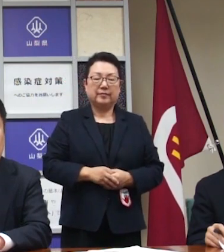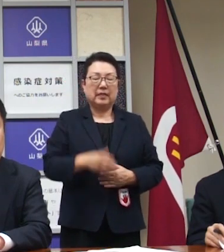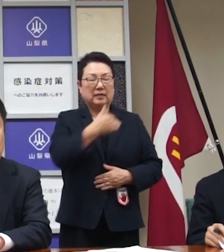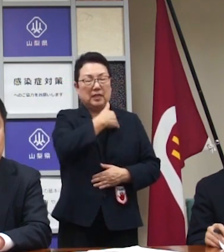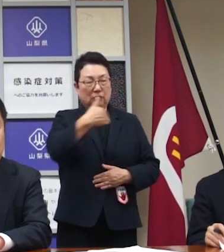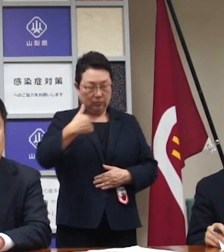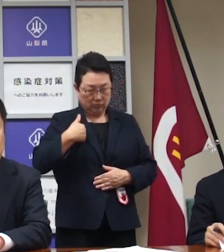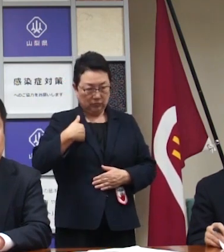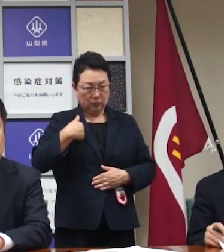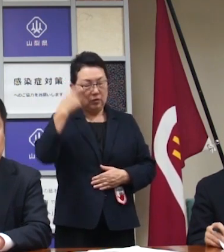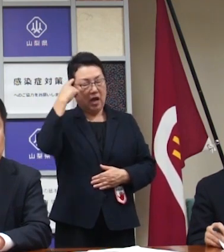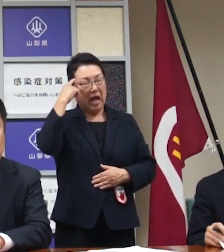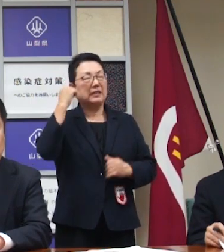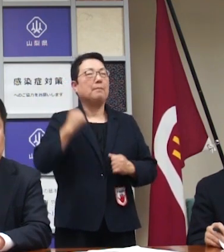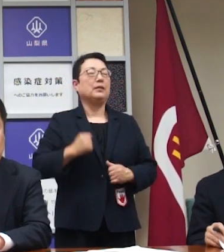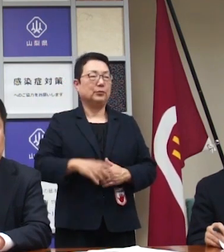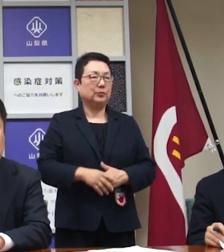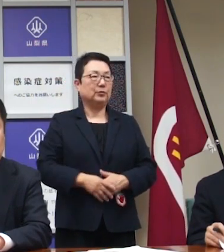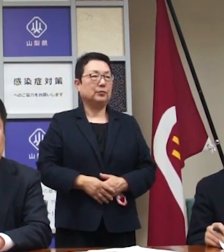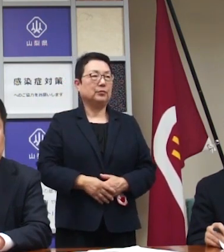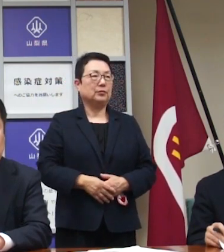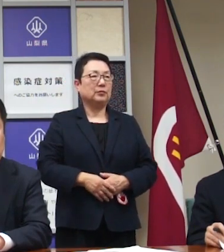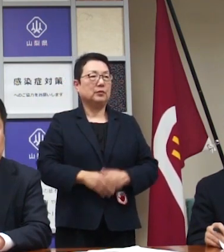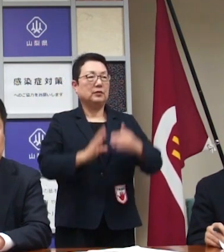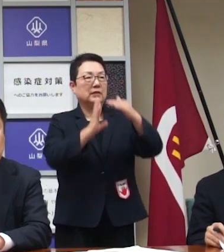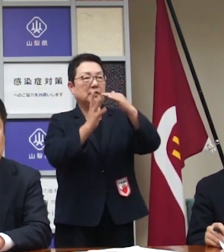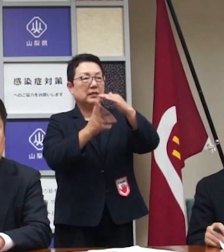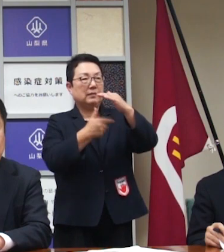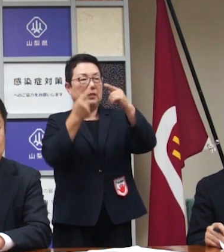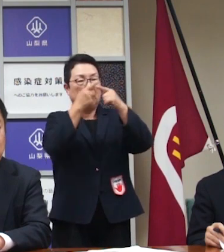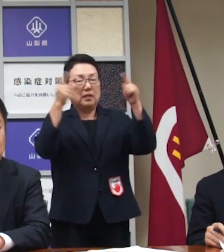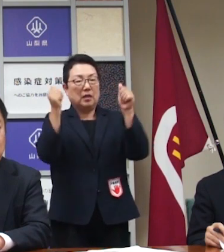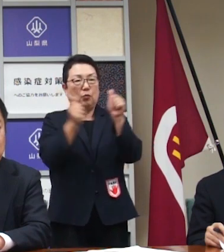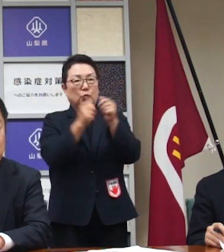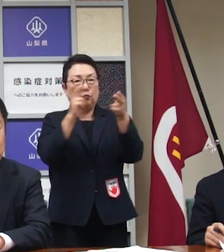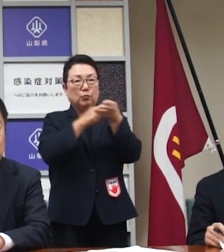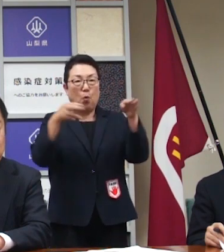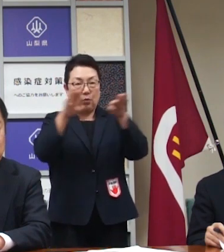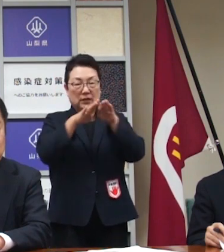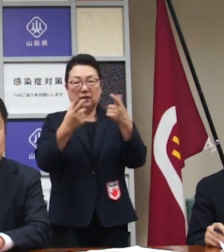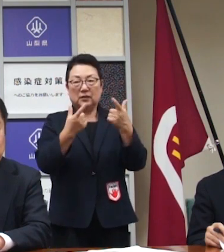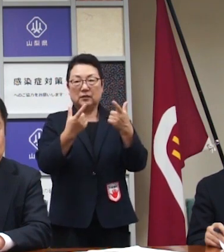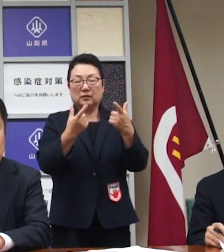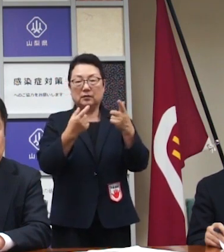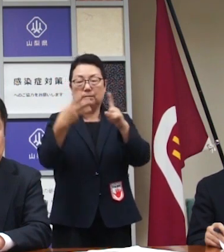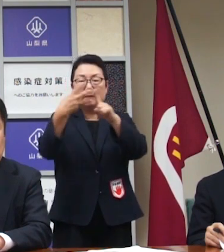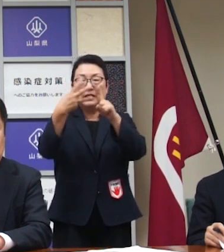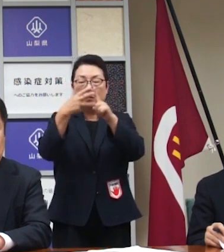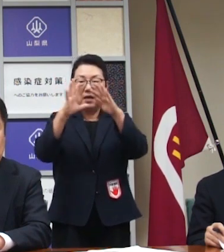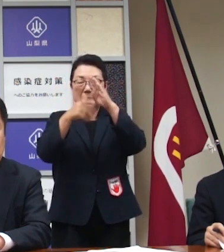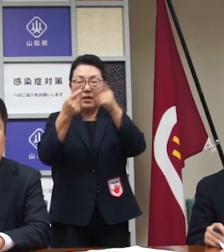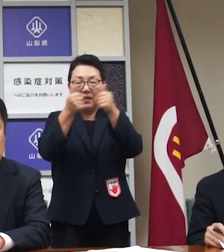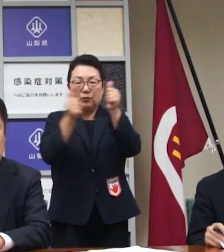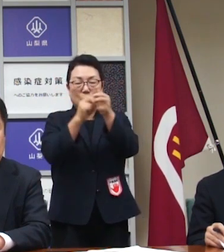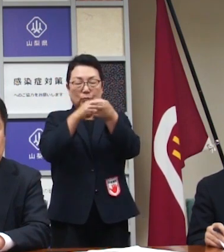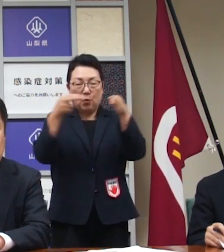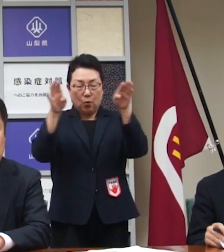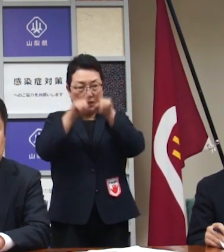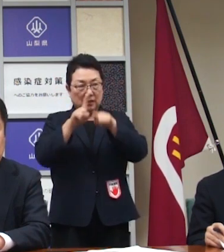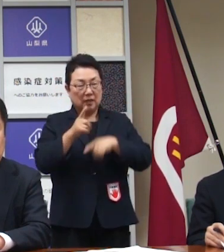大丈夫だと考えています。 これ山梨大学の病院ではないんですか。 B は、 まあ、そ